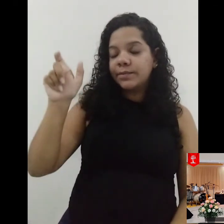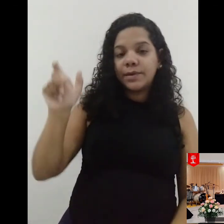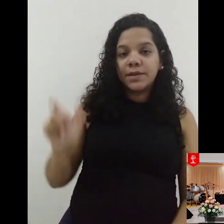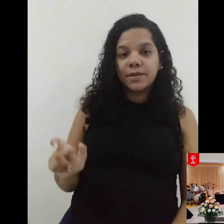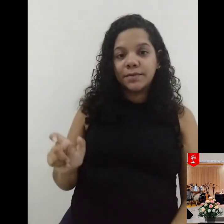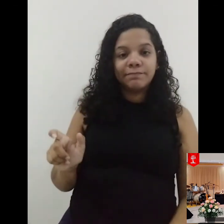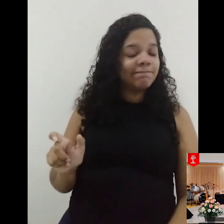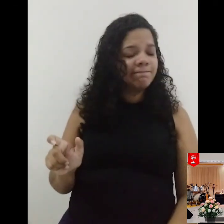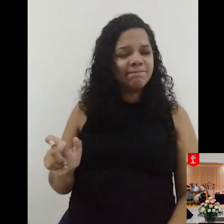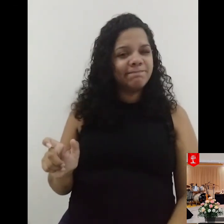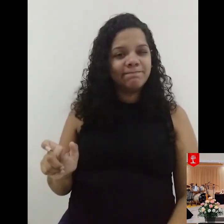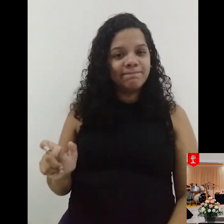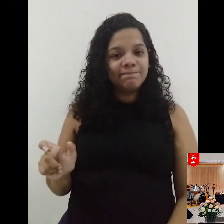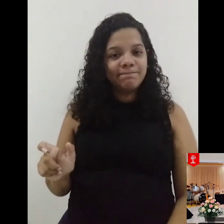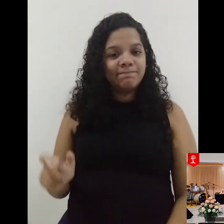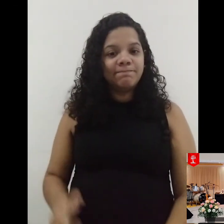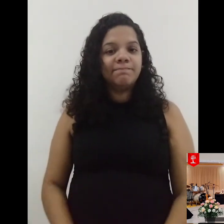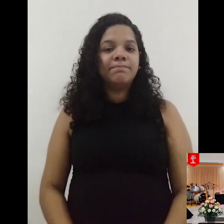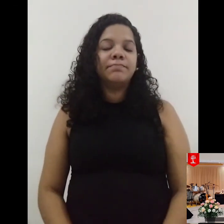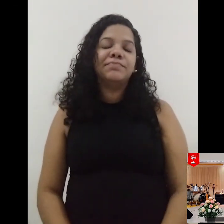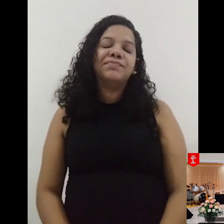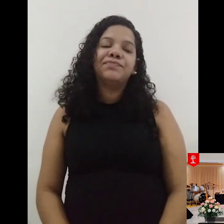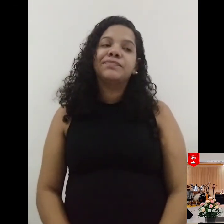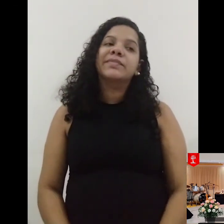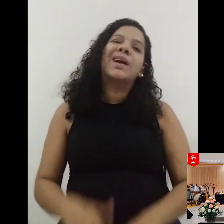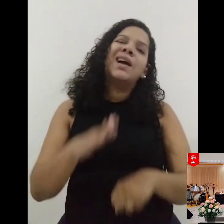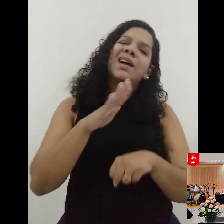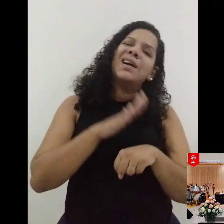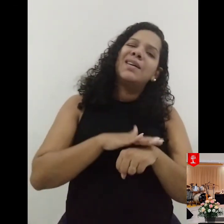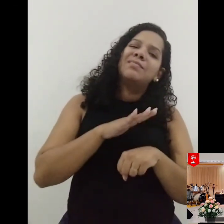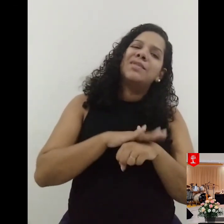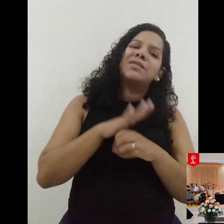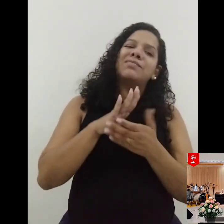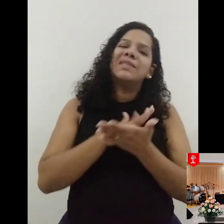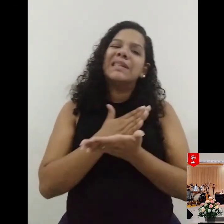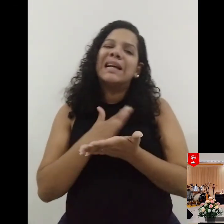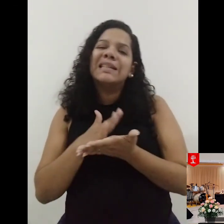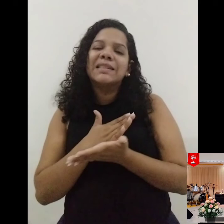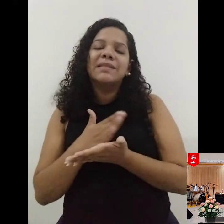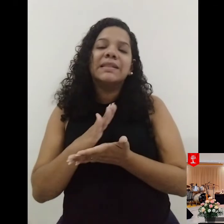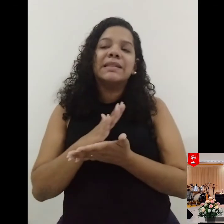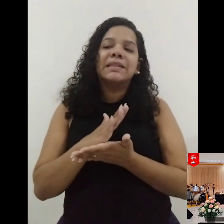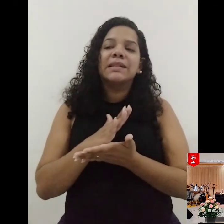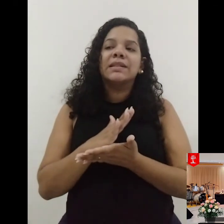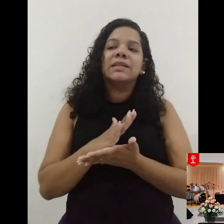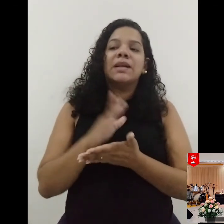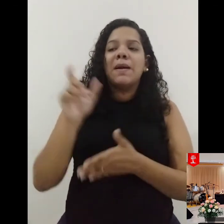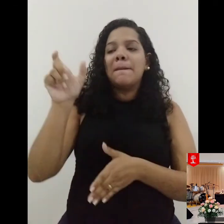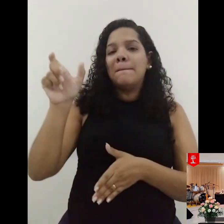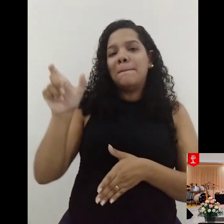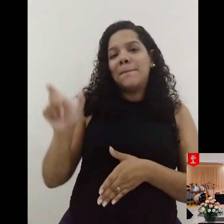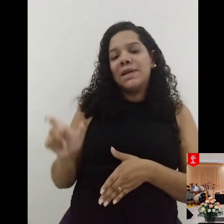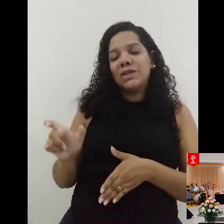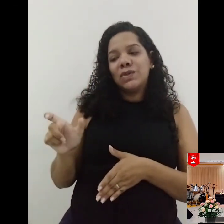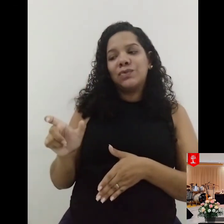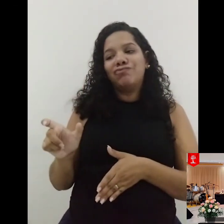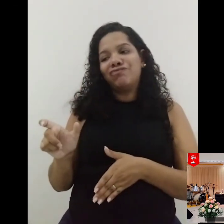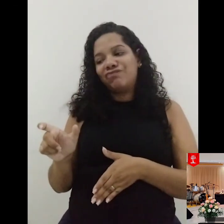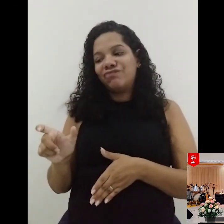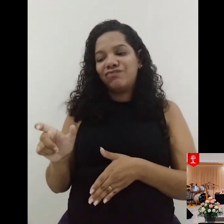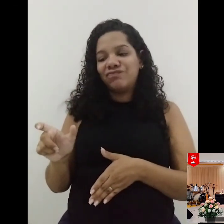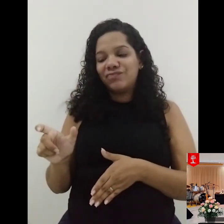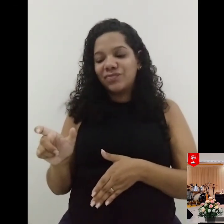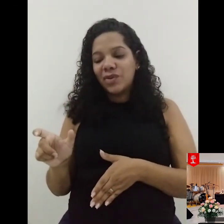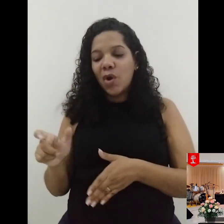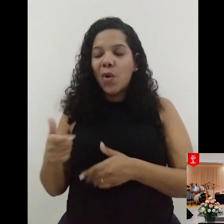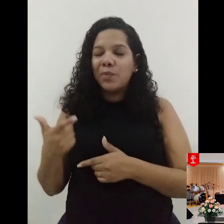Não esqueçamos que o nosso alvo é Cristo. E Ele não agiu assim. Então, meus irmãos, que possamos